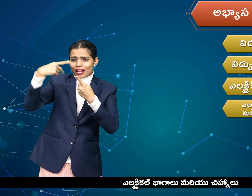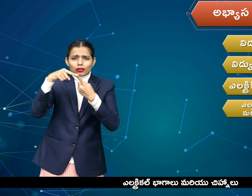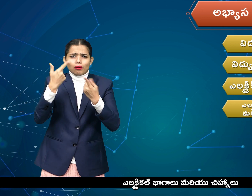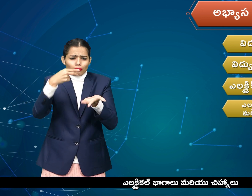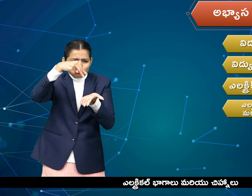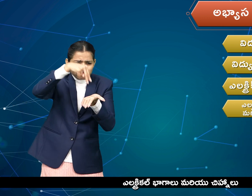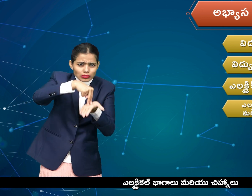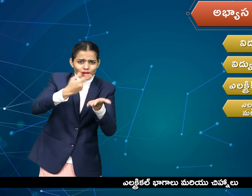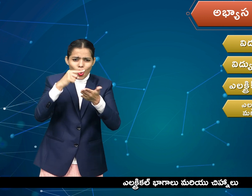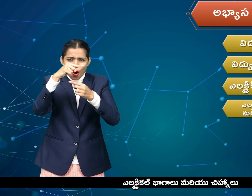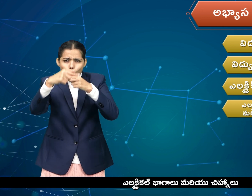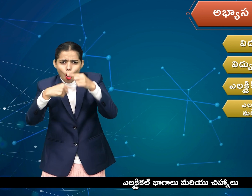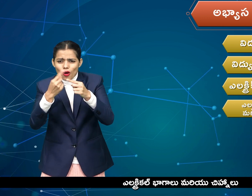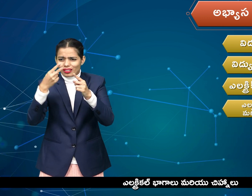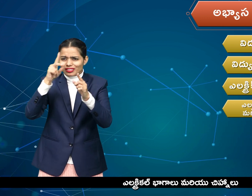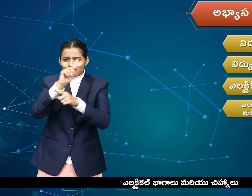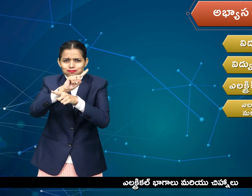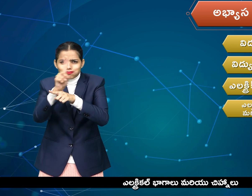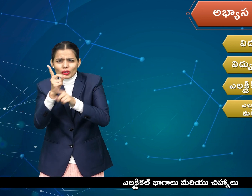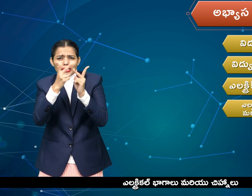ఎలక్ట్రికల్ భాగాలు మరియు చిహ్నాలు,